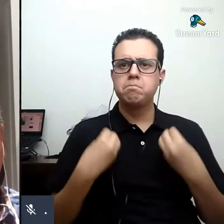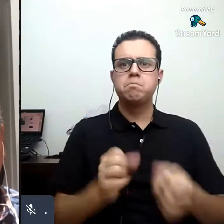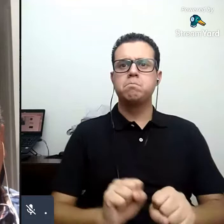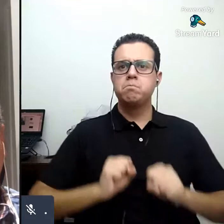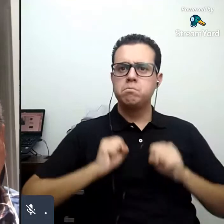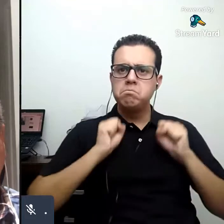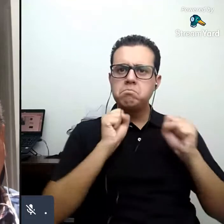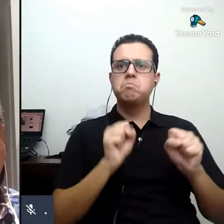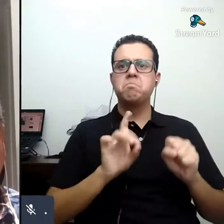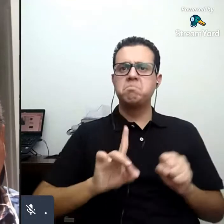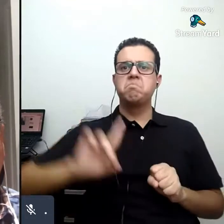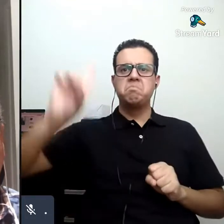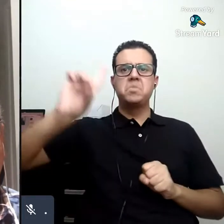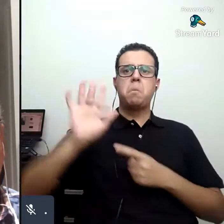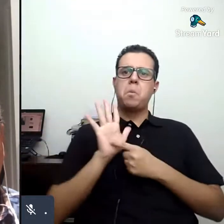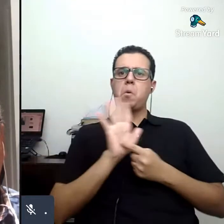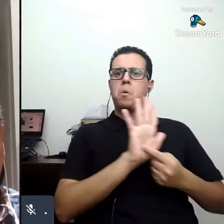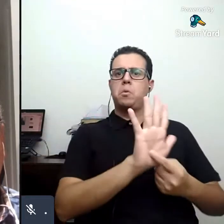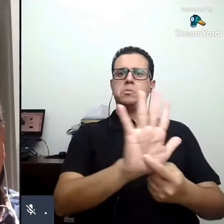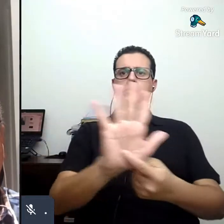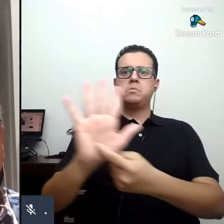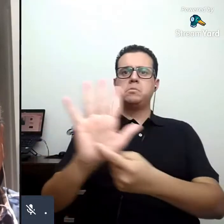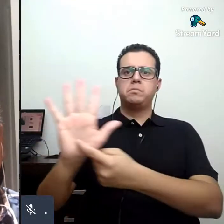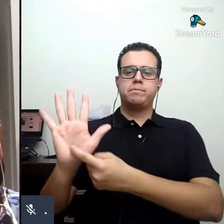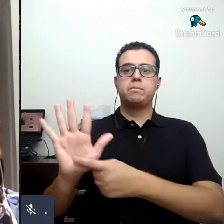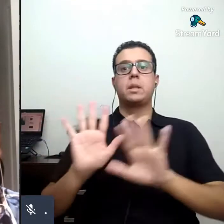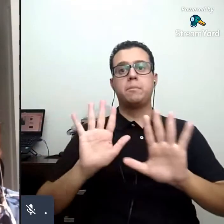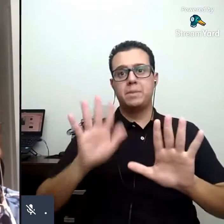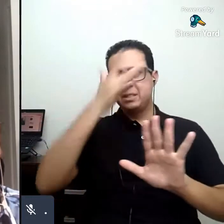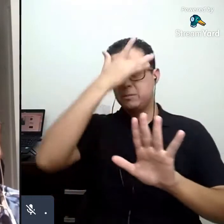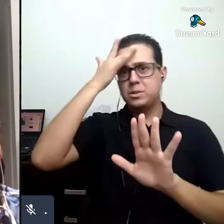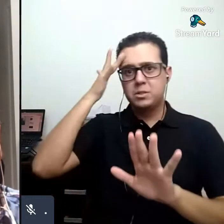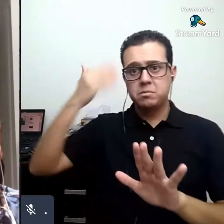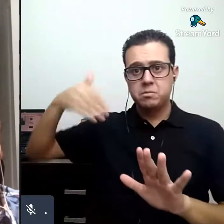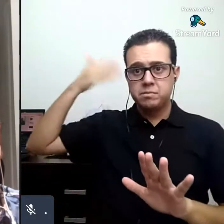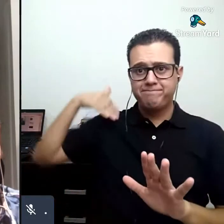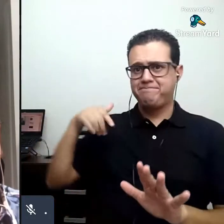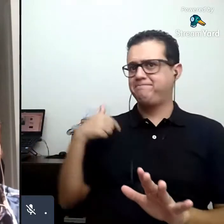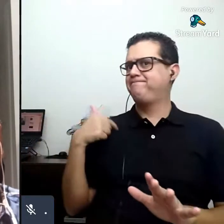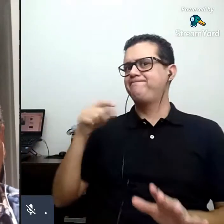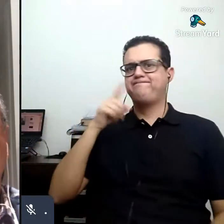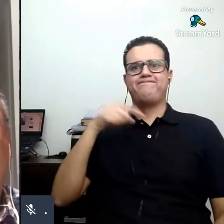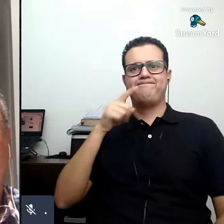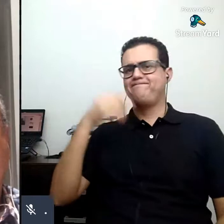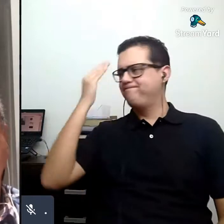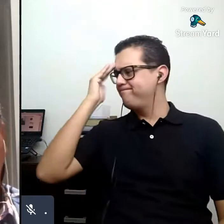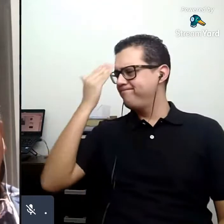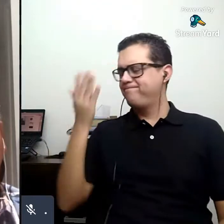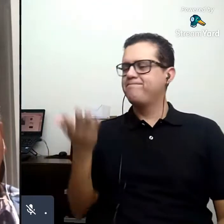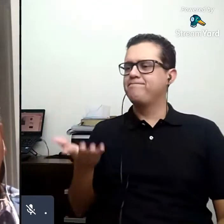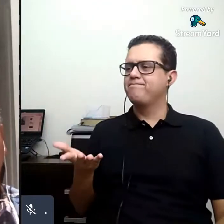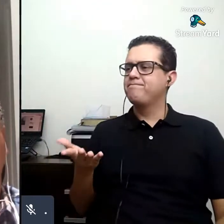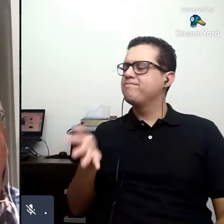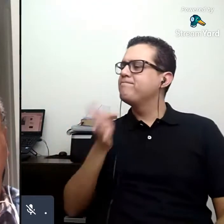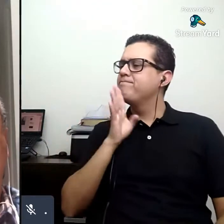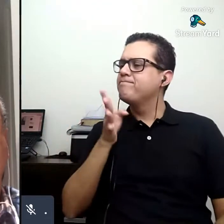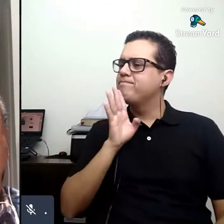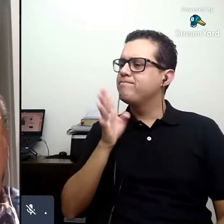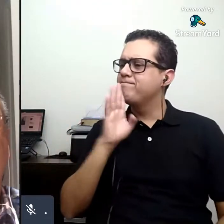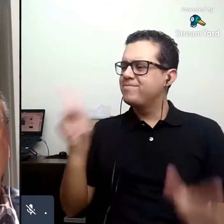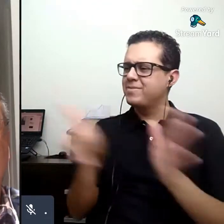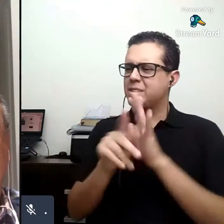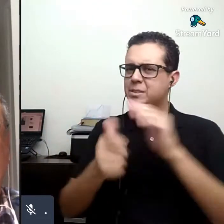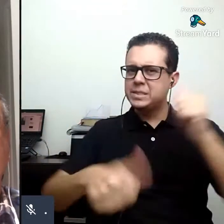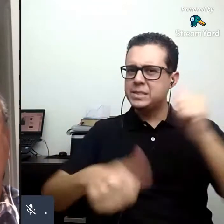Deus. Mas talvez as pessoas da época não conseguissem interpretar isto com o conhecimento de laboratório e